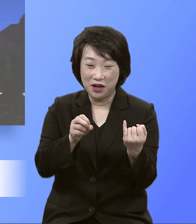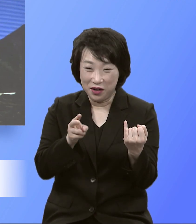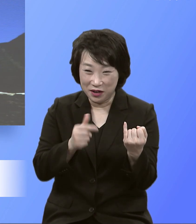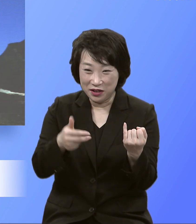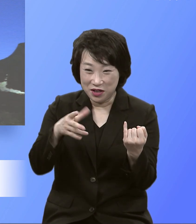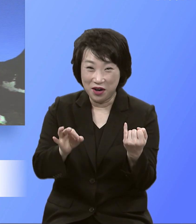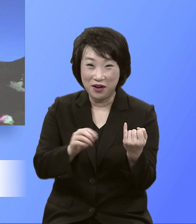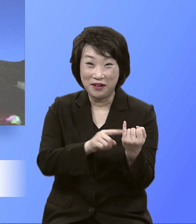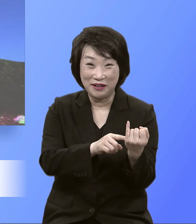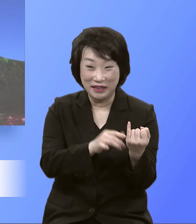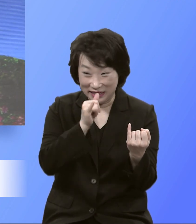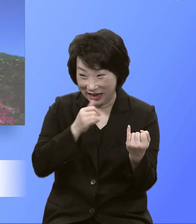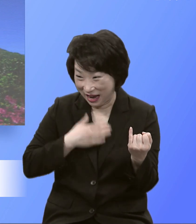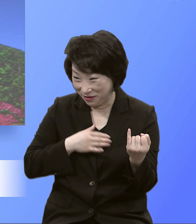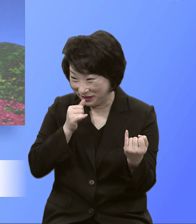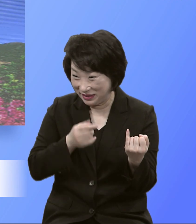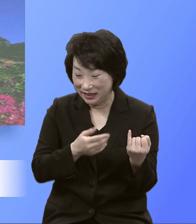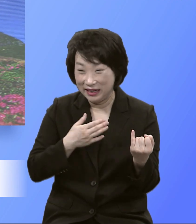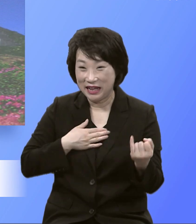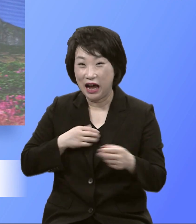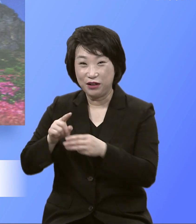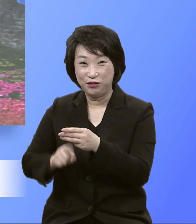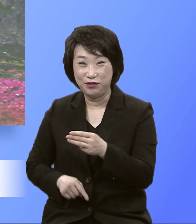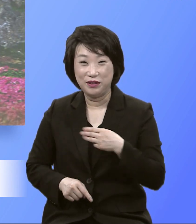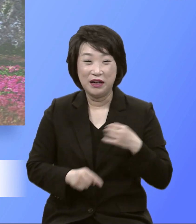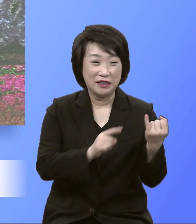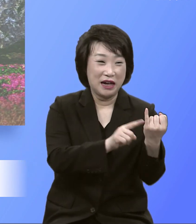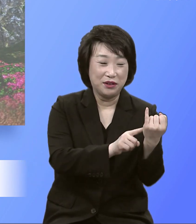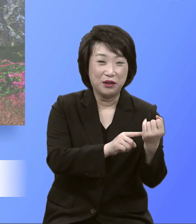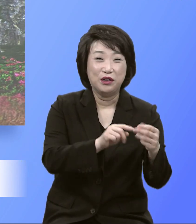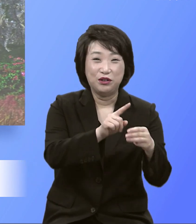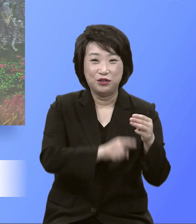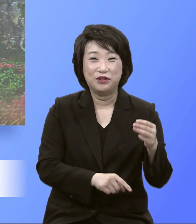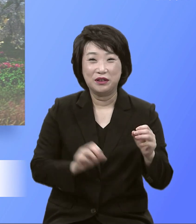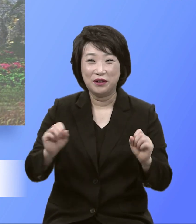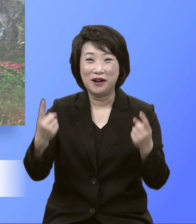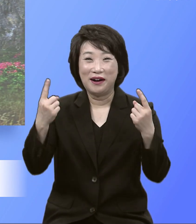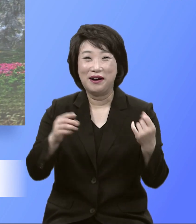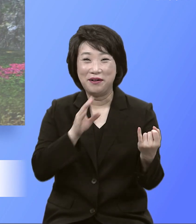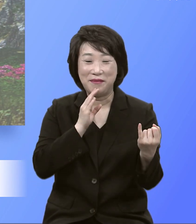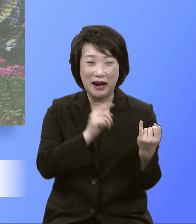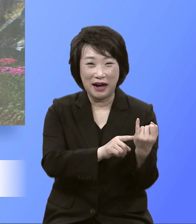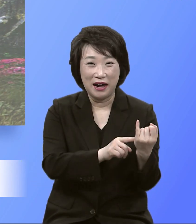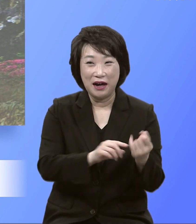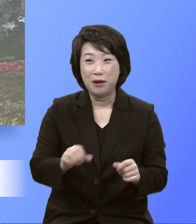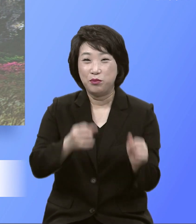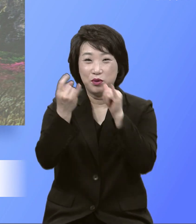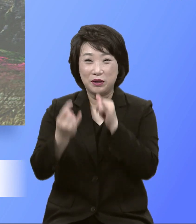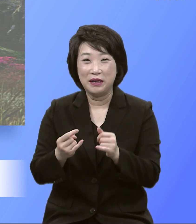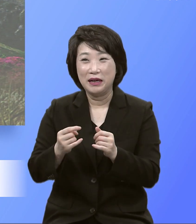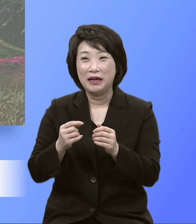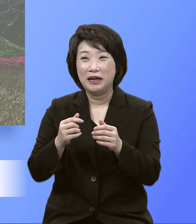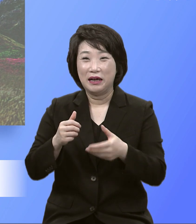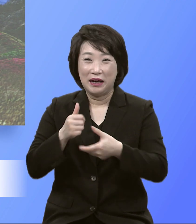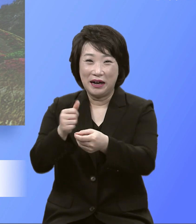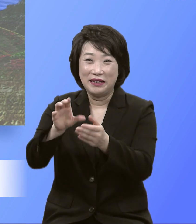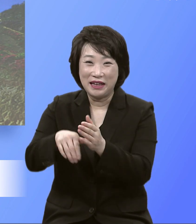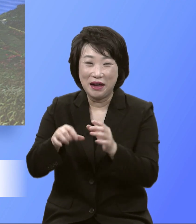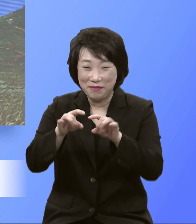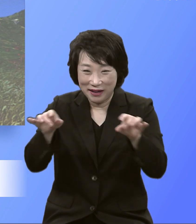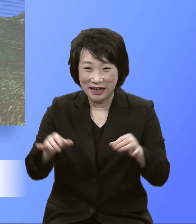나고 윤가고 같은 시고 그렇습니다. 그 집회할 때마다